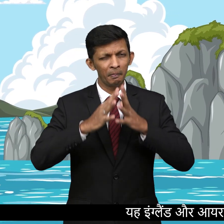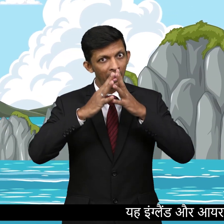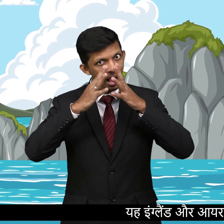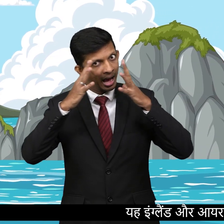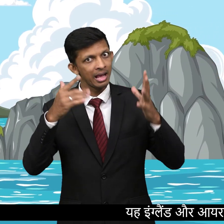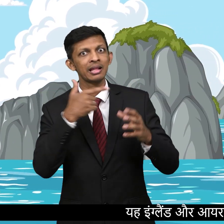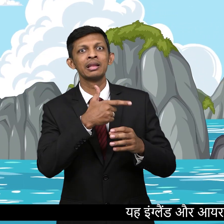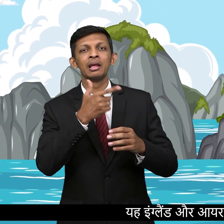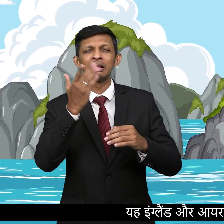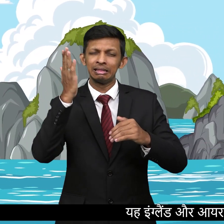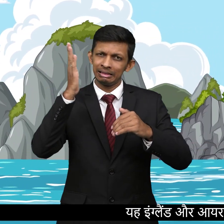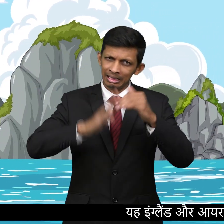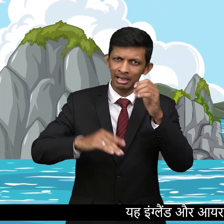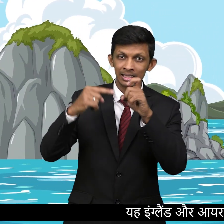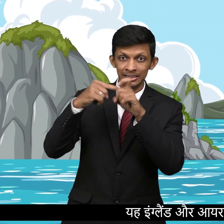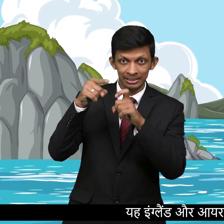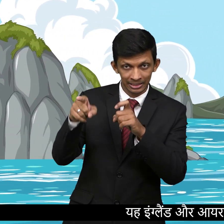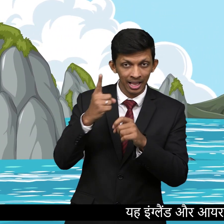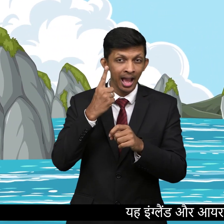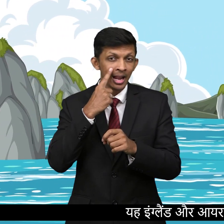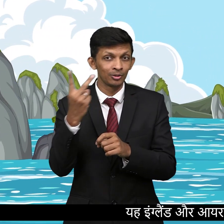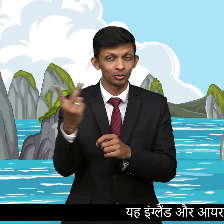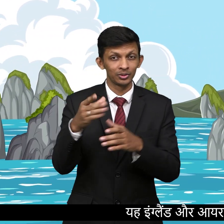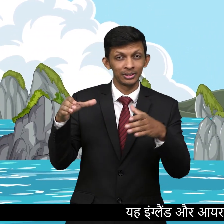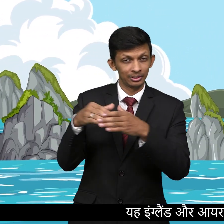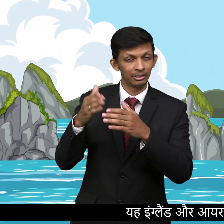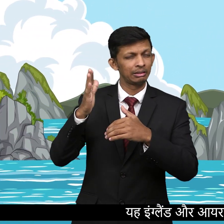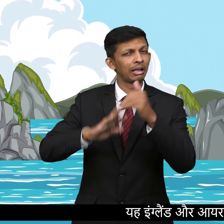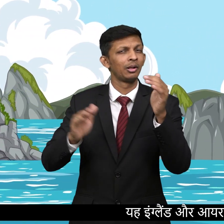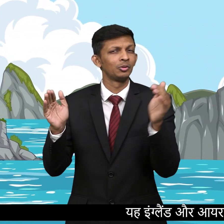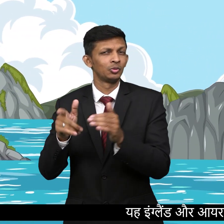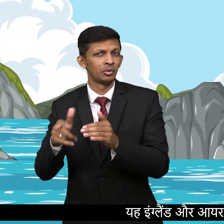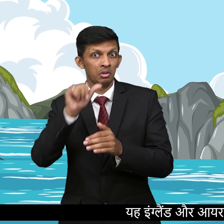यह इंग्लैंड और आयरलैंड को मिलाकर भी बड़ी है।